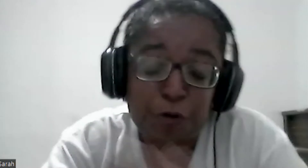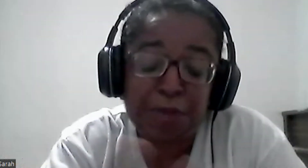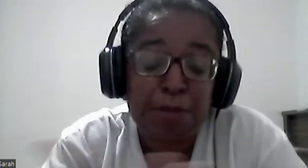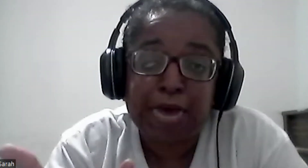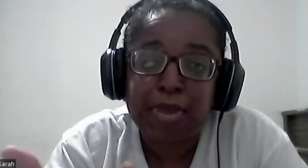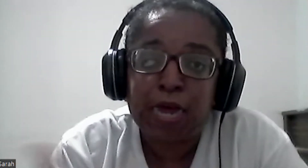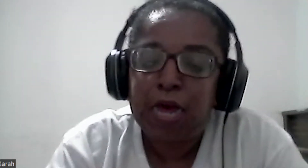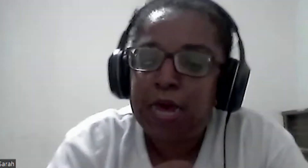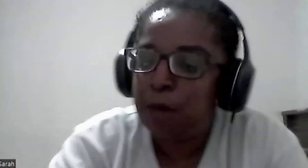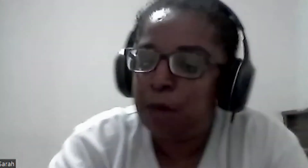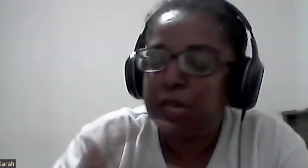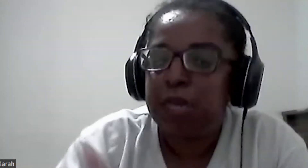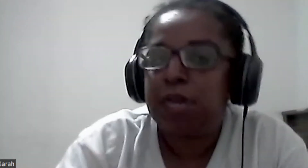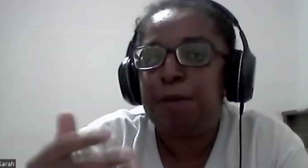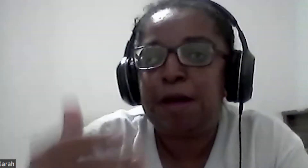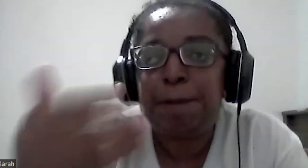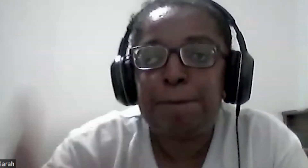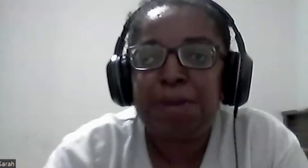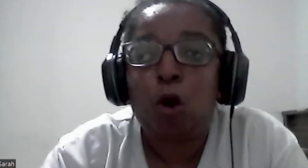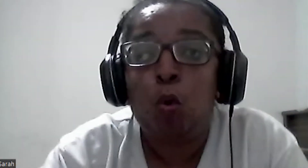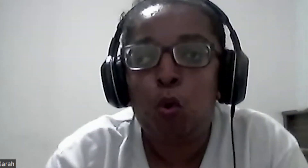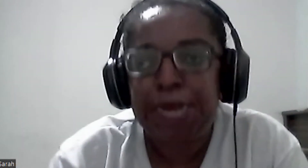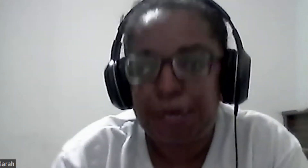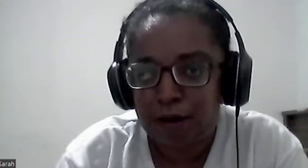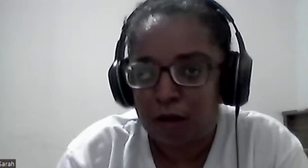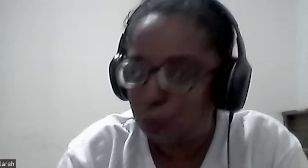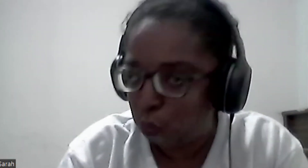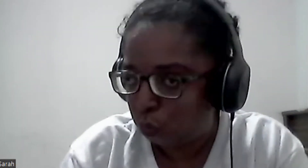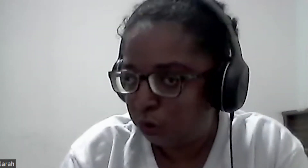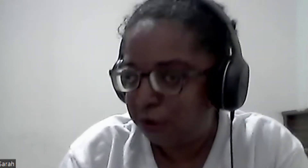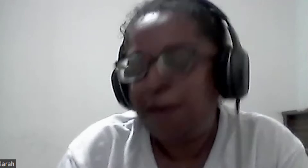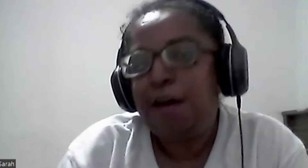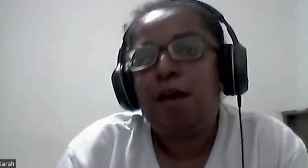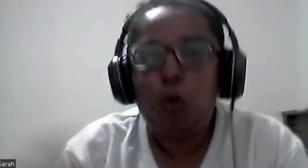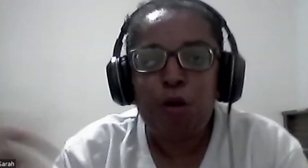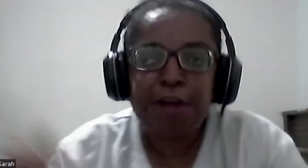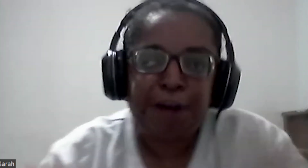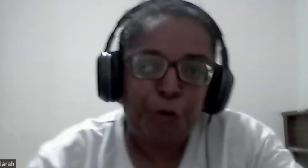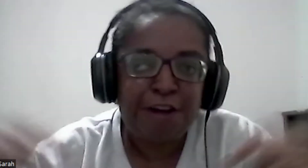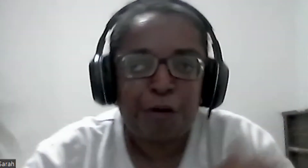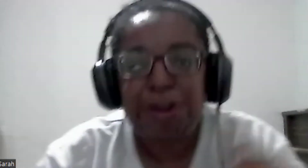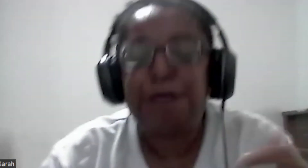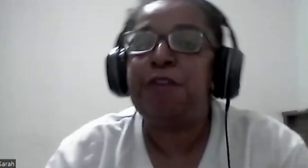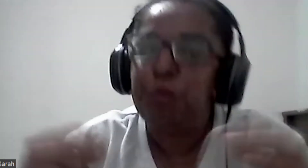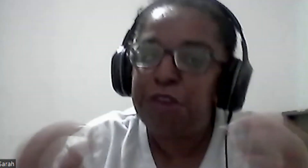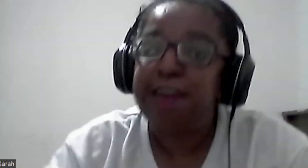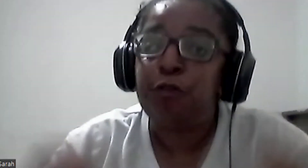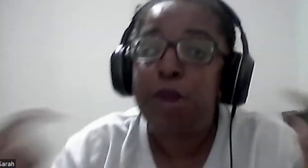admirada. Eu, pequenininha, chamava minha prima de Juliana. Juliana, aí todo mundo dizia, é